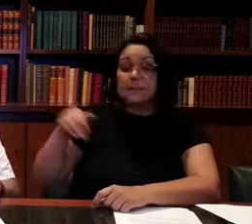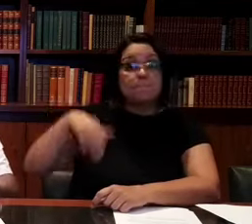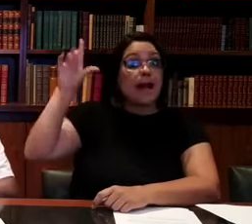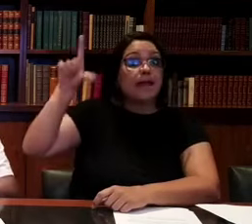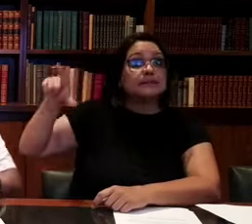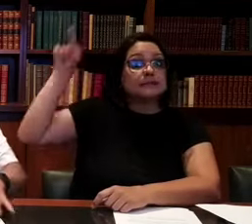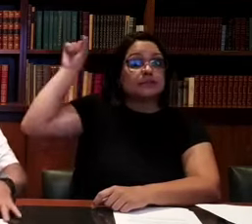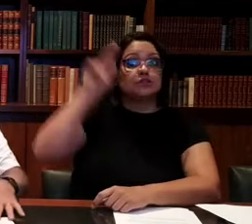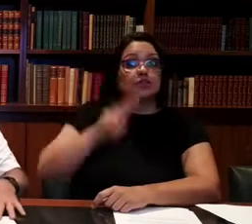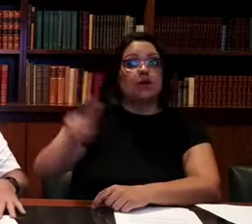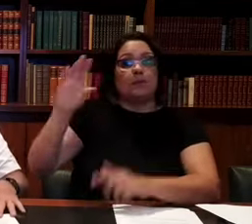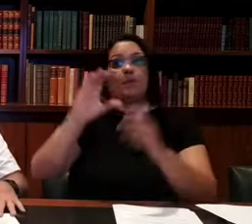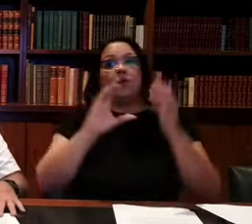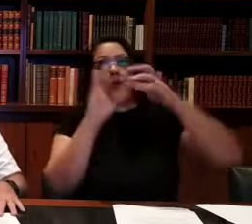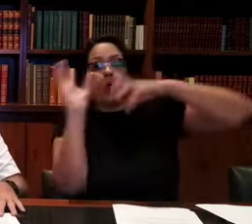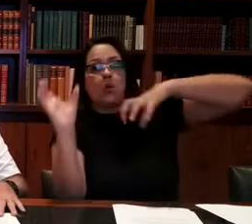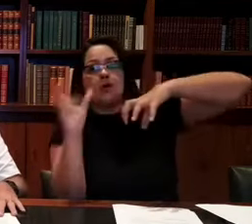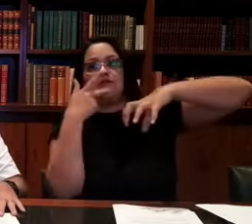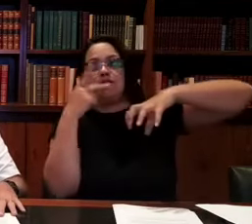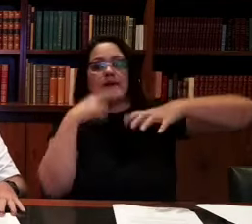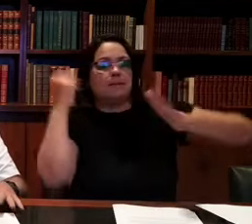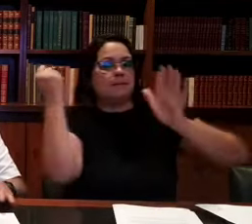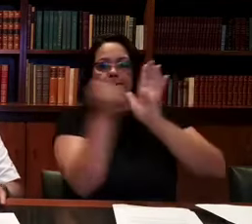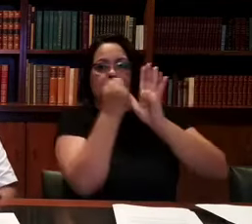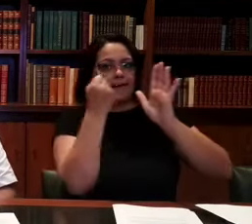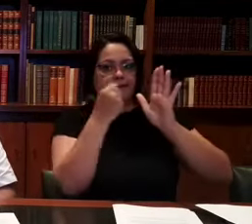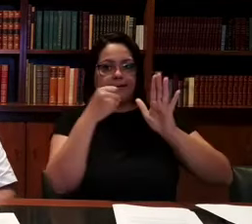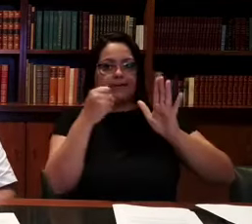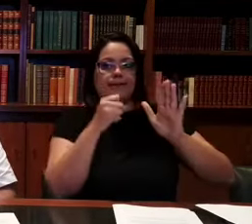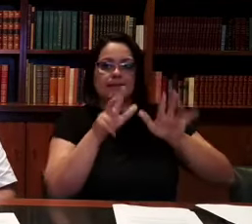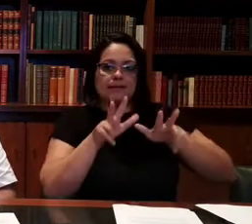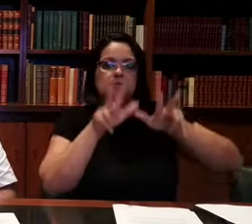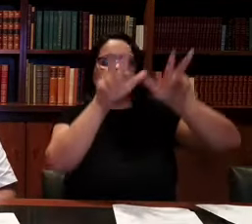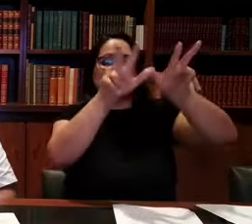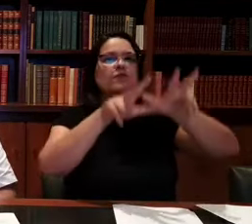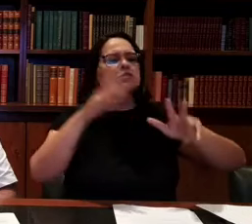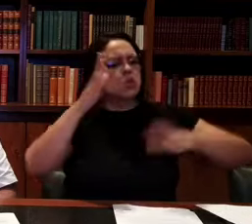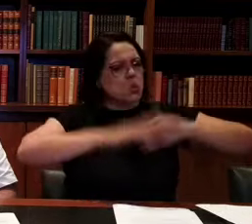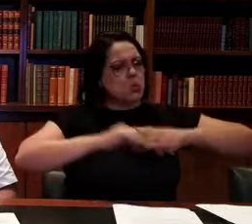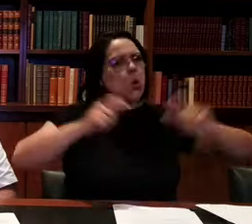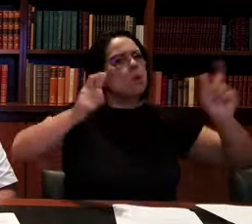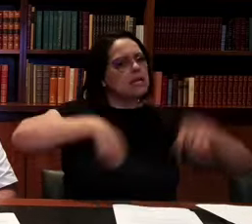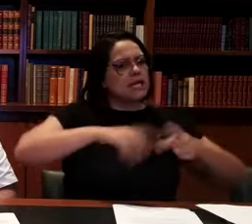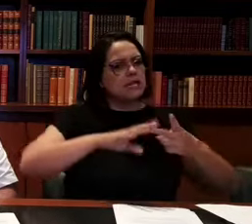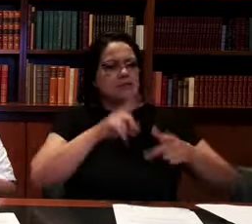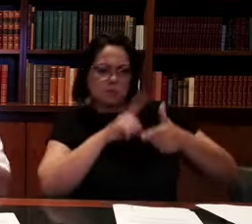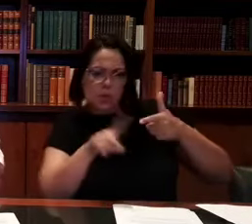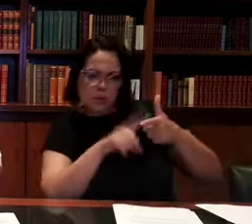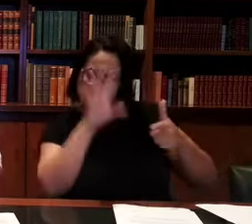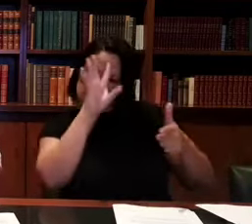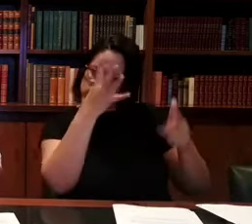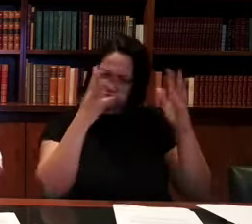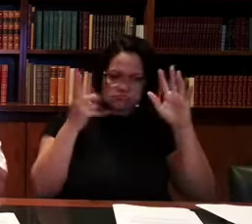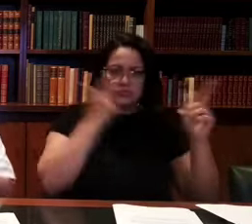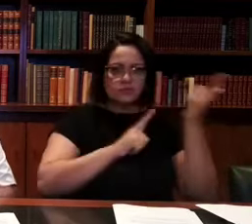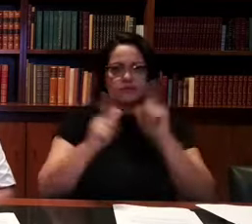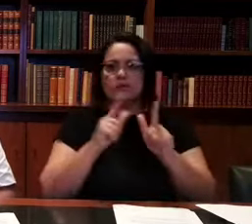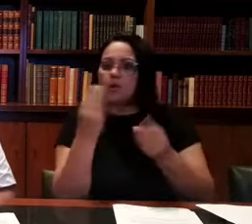citados inclusive no congresso nacional com o símbolo aquele Esplanada de competência e de solução de problemas e tal